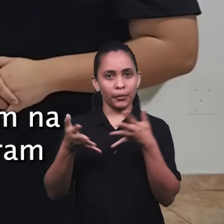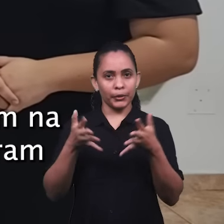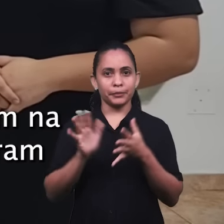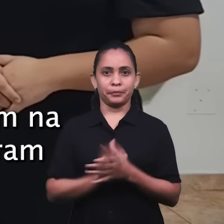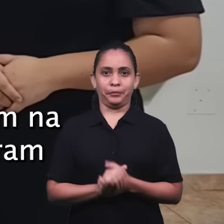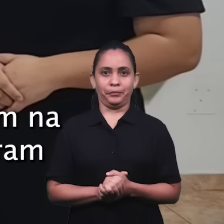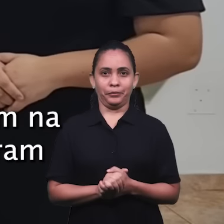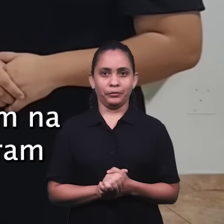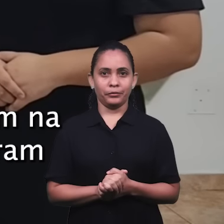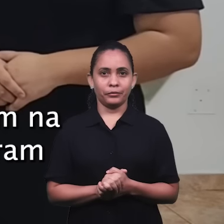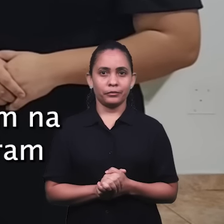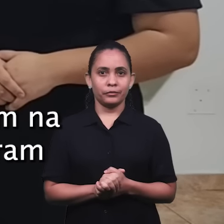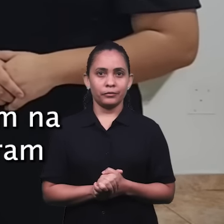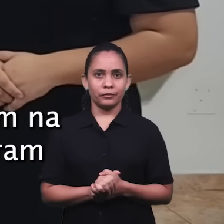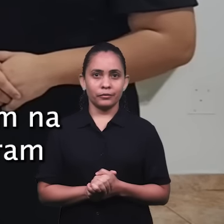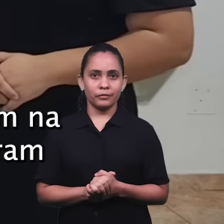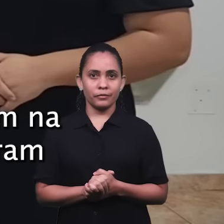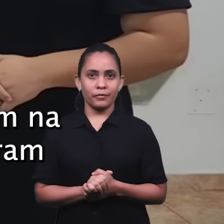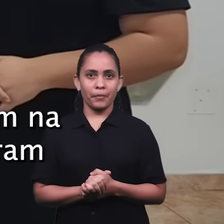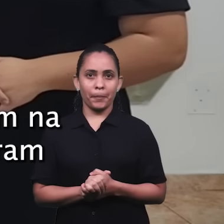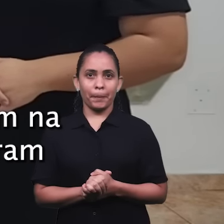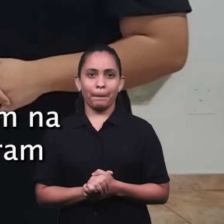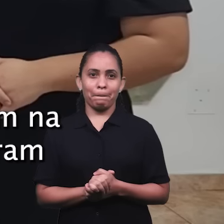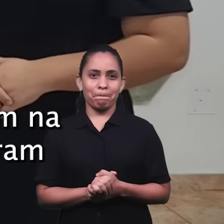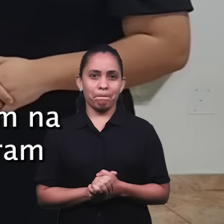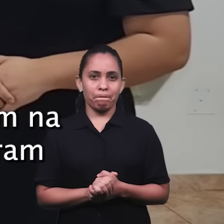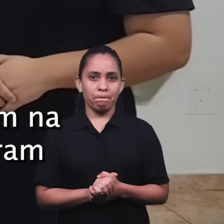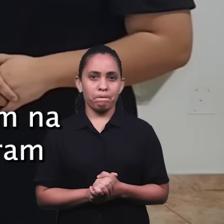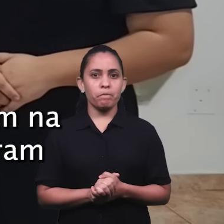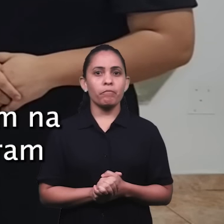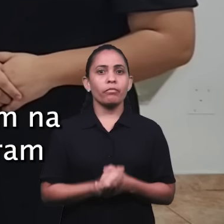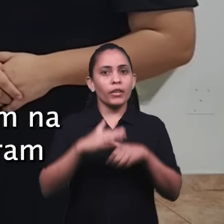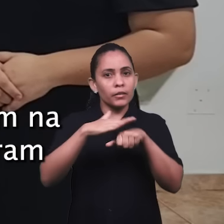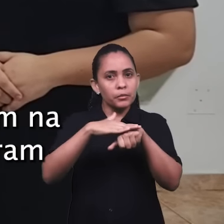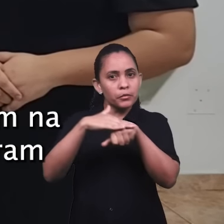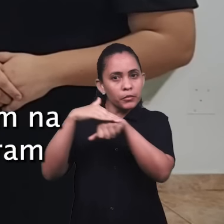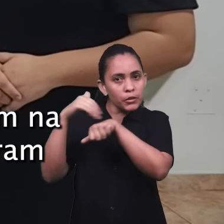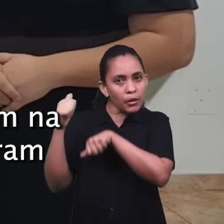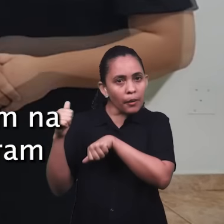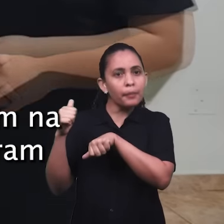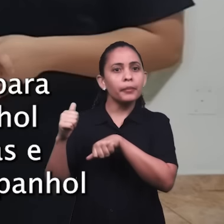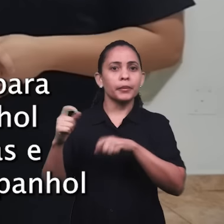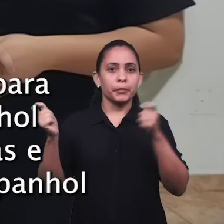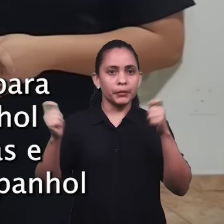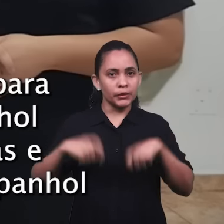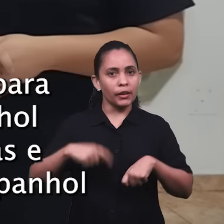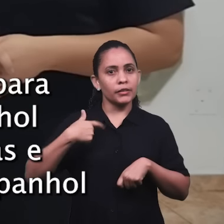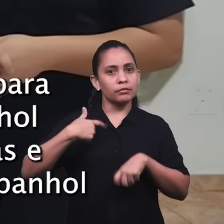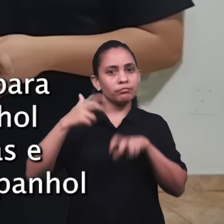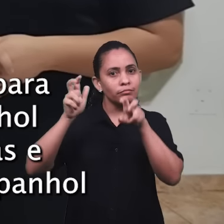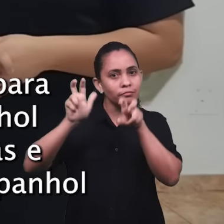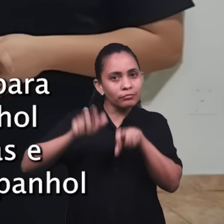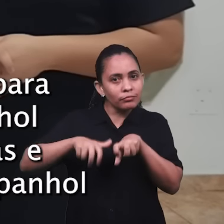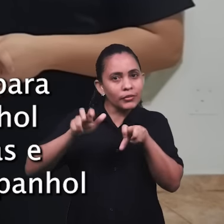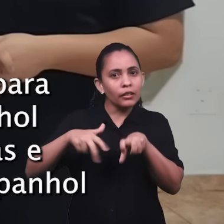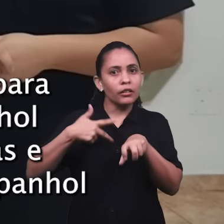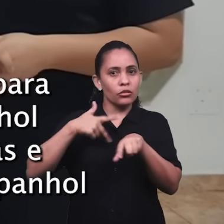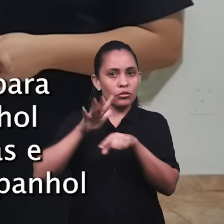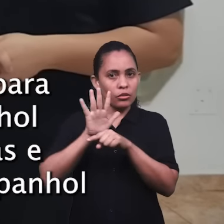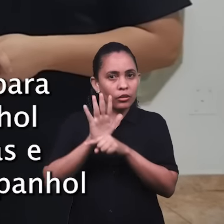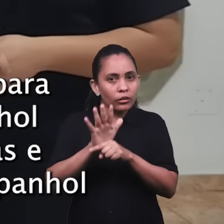culto en la iglesia donde vinieron muchos sordos, y ellas interpretaron. Pero, ellas